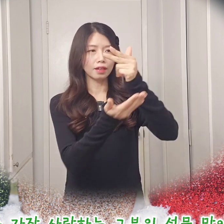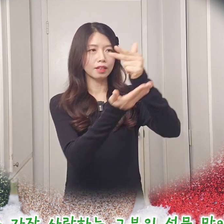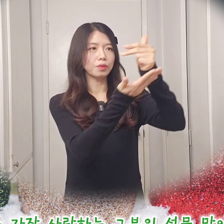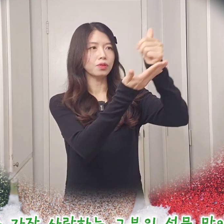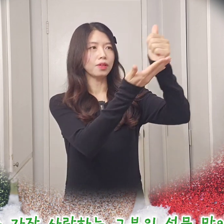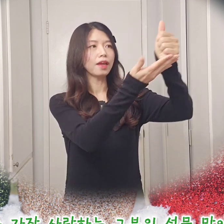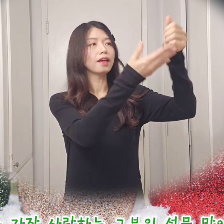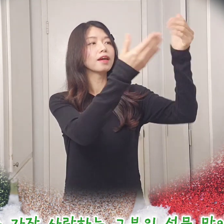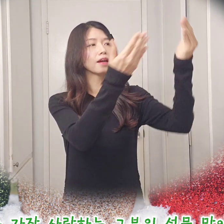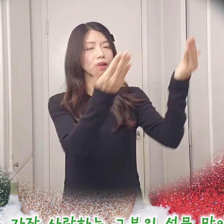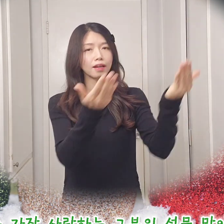그분의